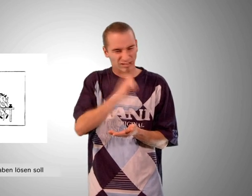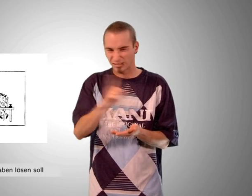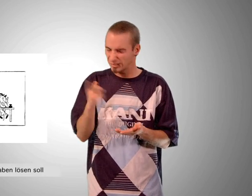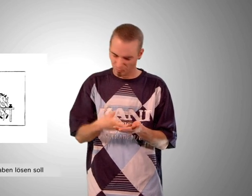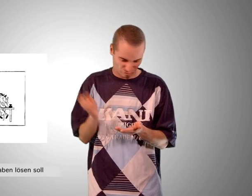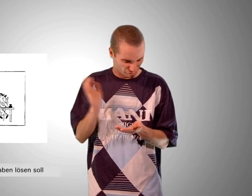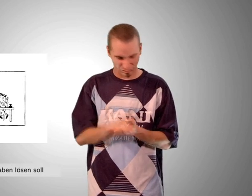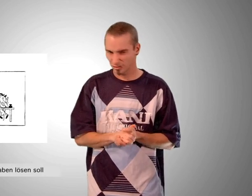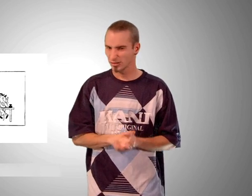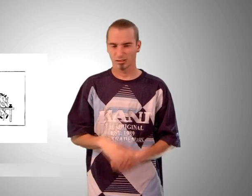lösen soll.